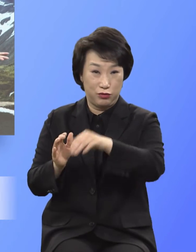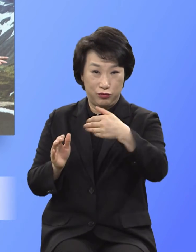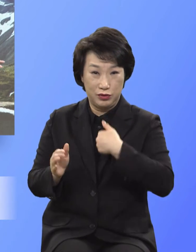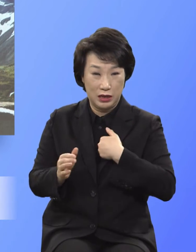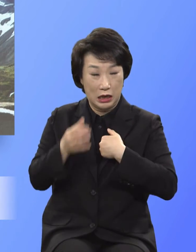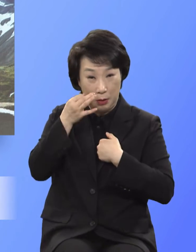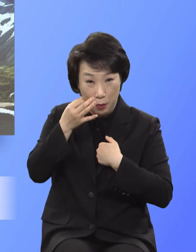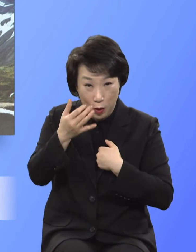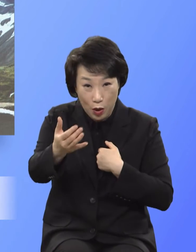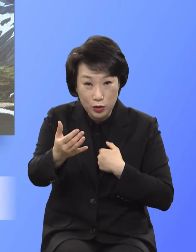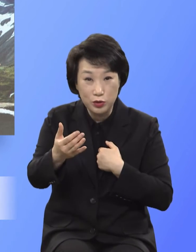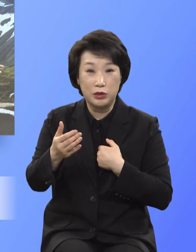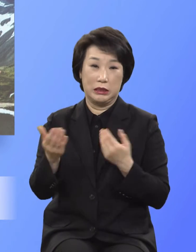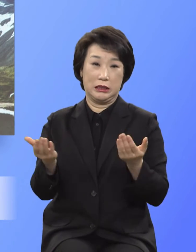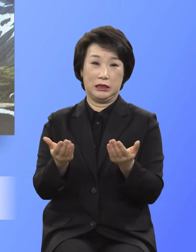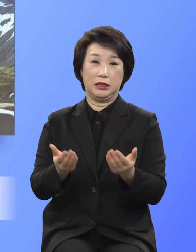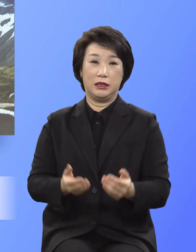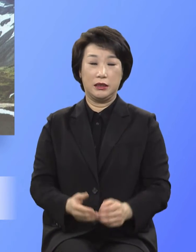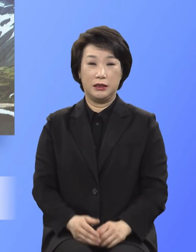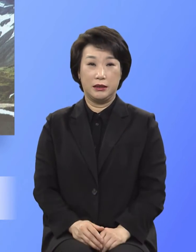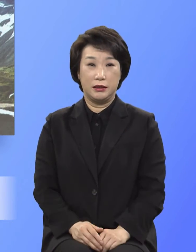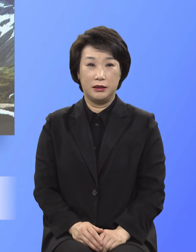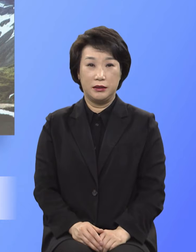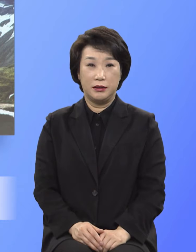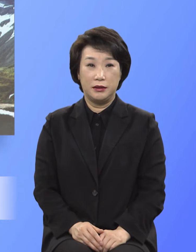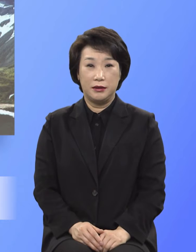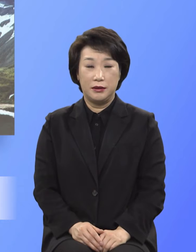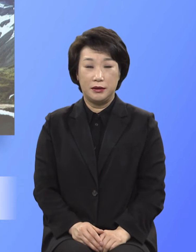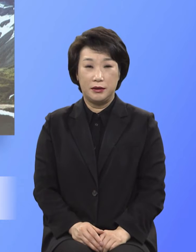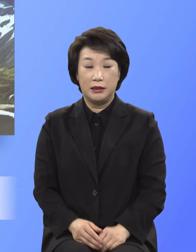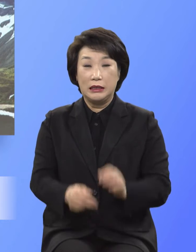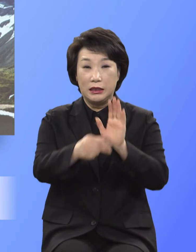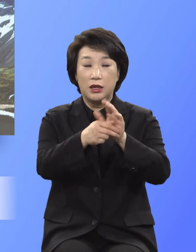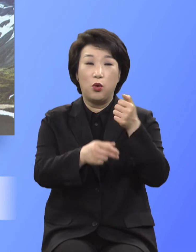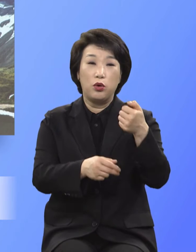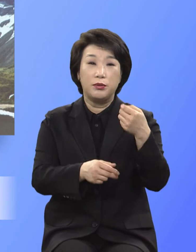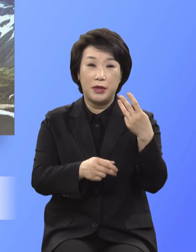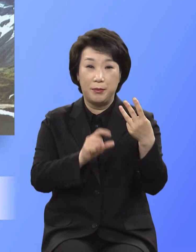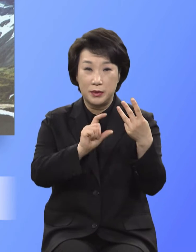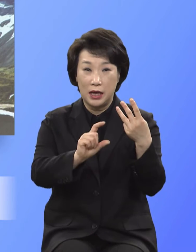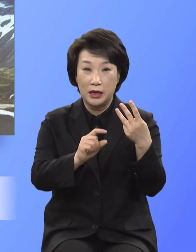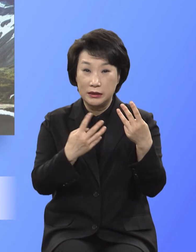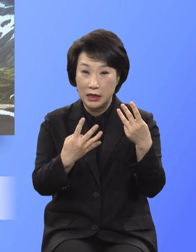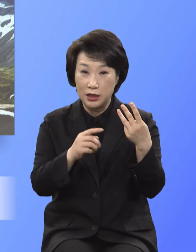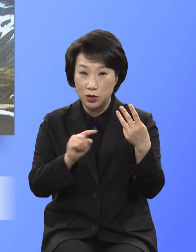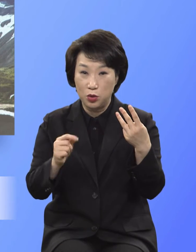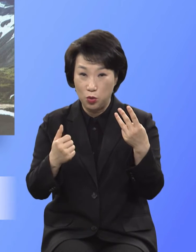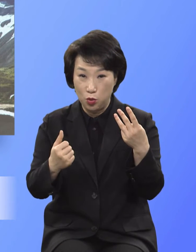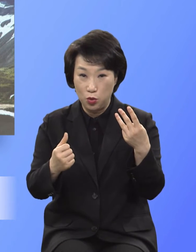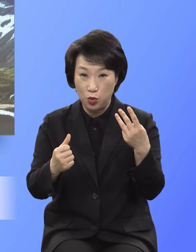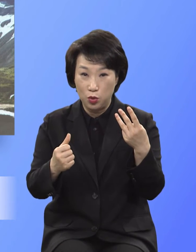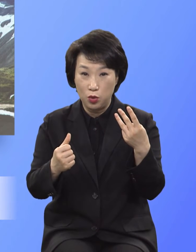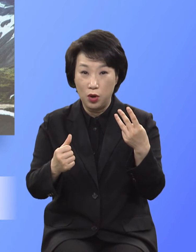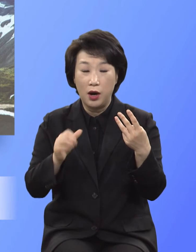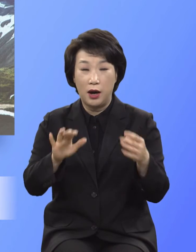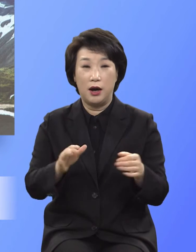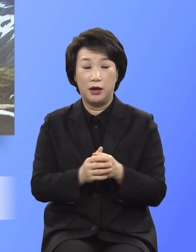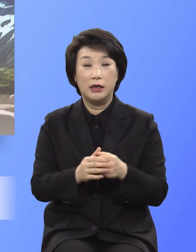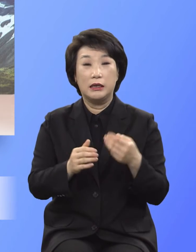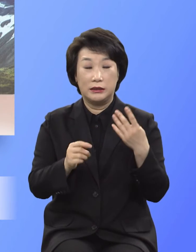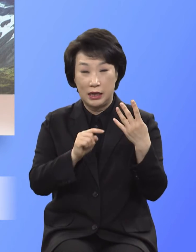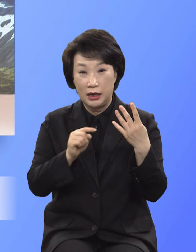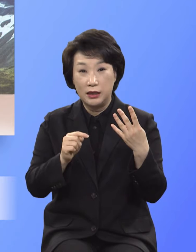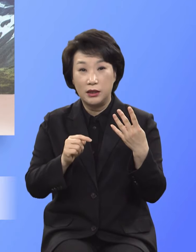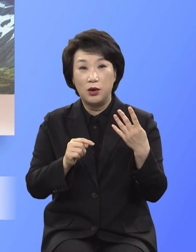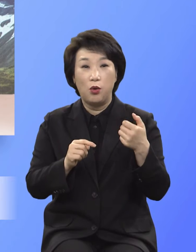우리에게 나타내고 보여주는 것입니다. 이사야서 53장 4절로 5절에 6절에